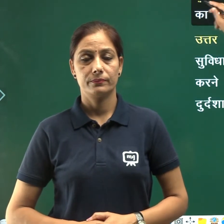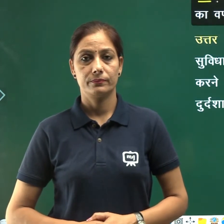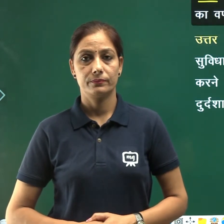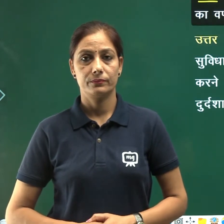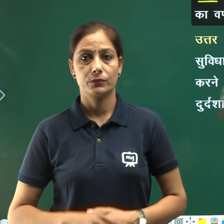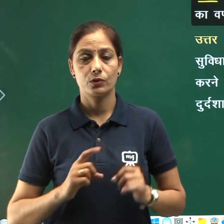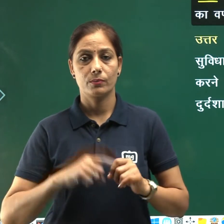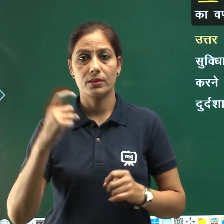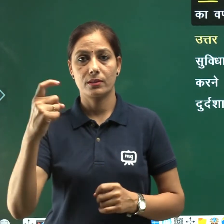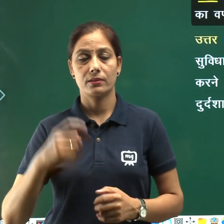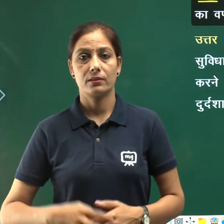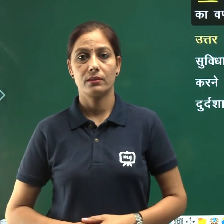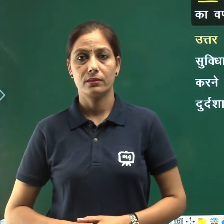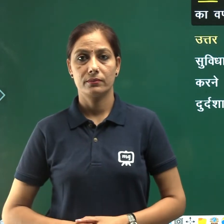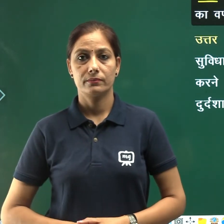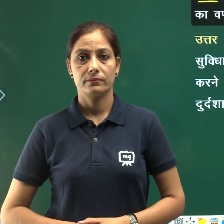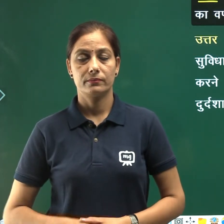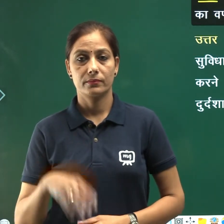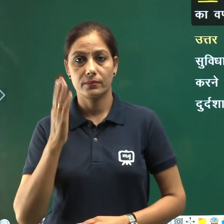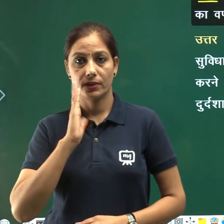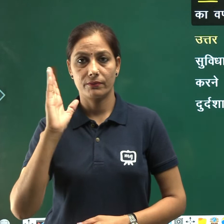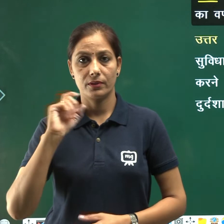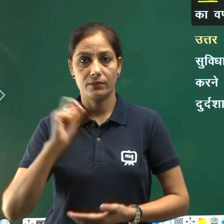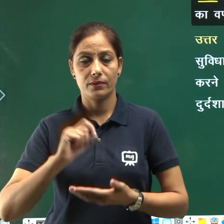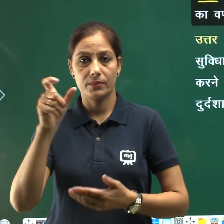प्रश्न 7, कवि ने